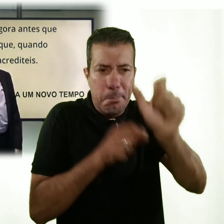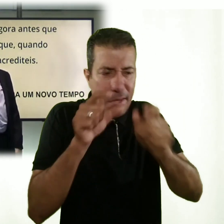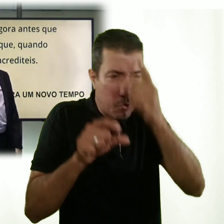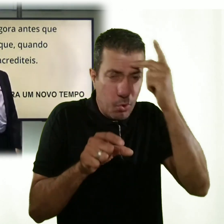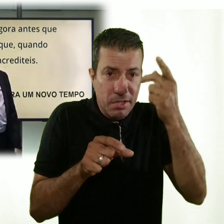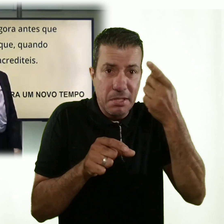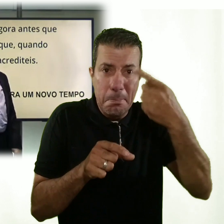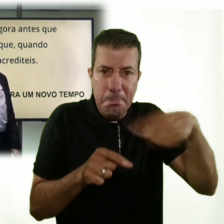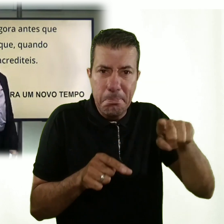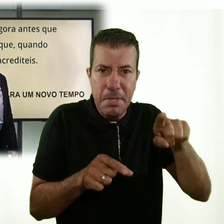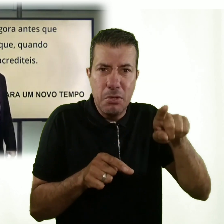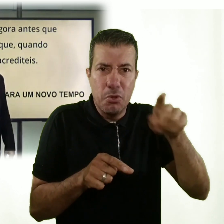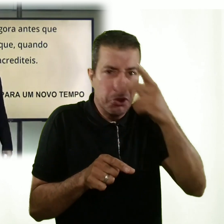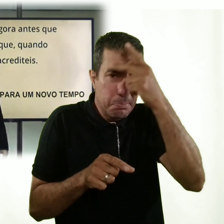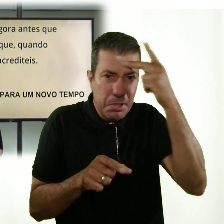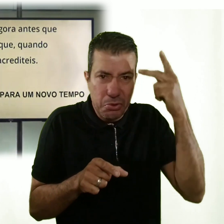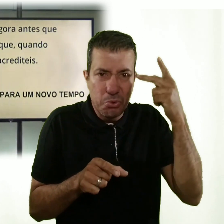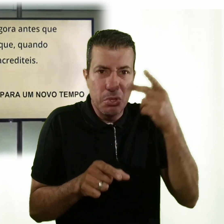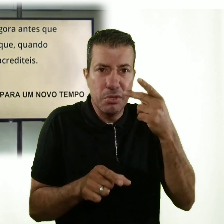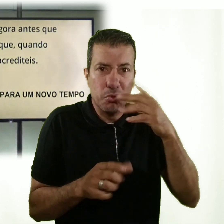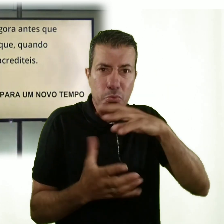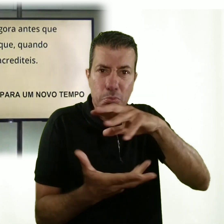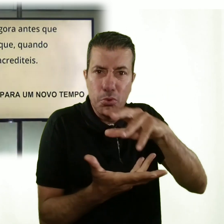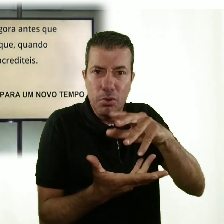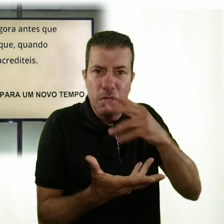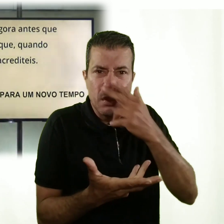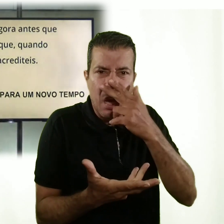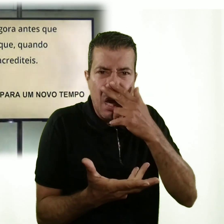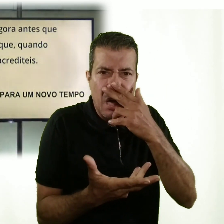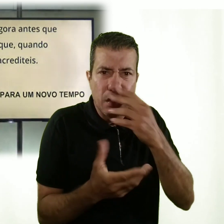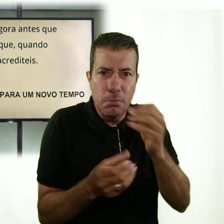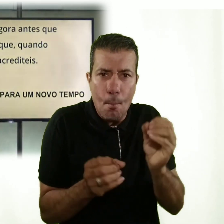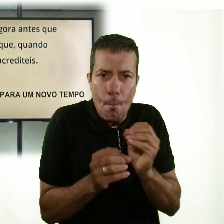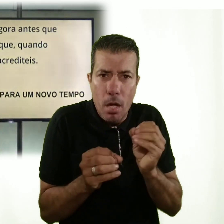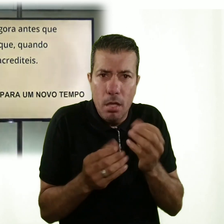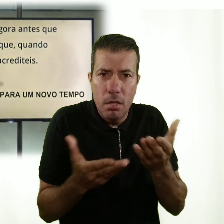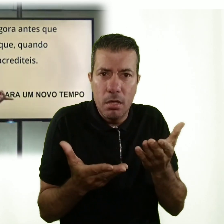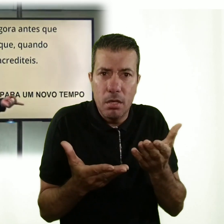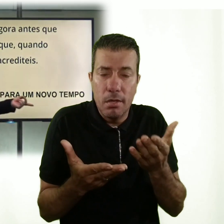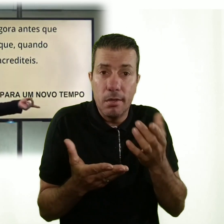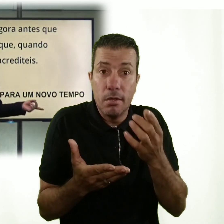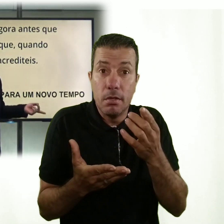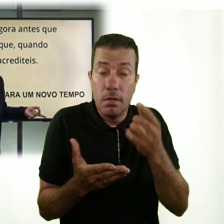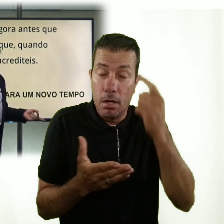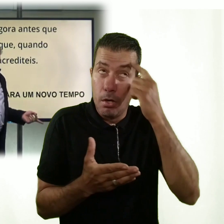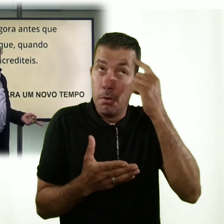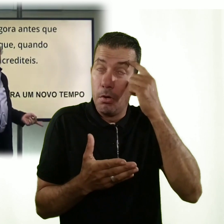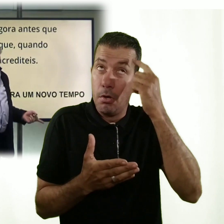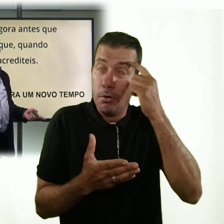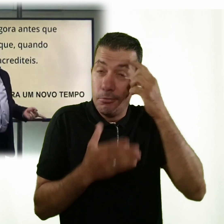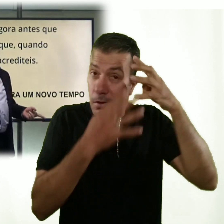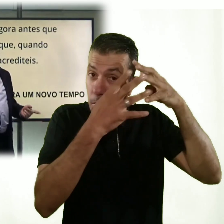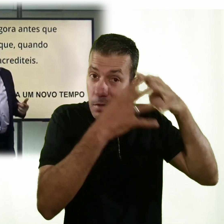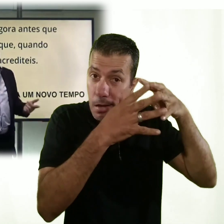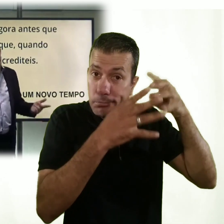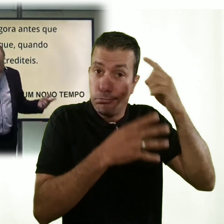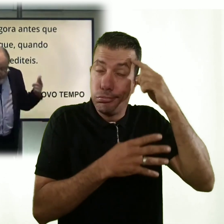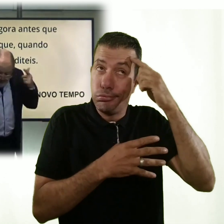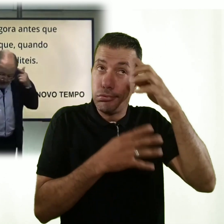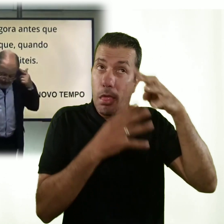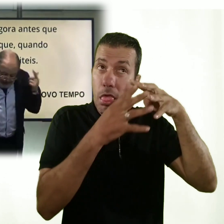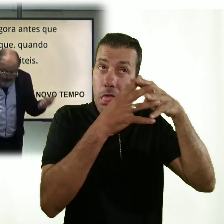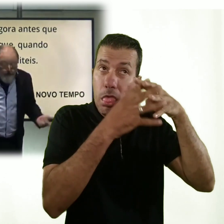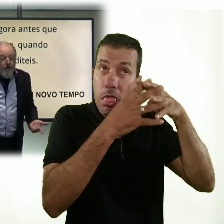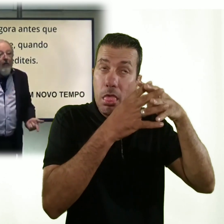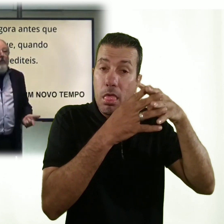nada? Você acha isso mesmo? Ei, põe o seu cérebro para pensar. Põe-o acima